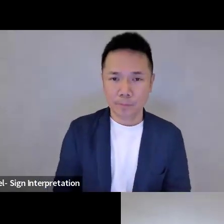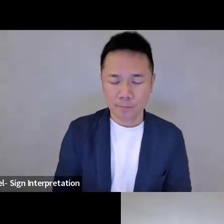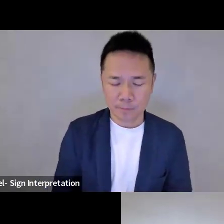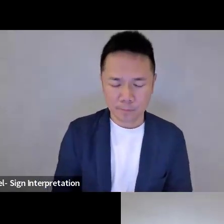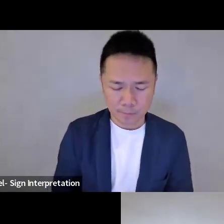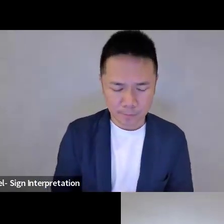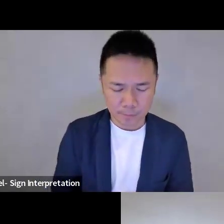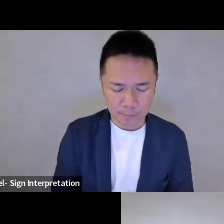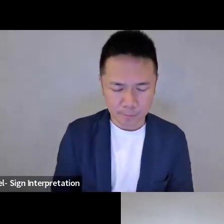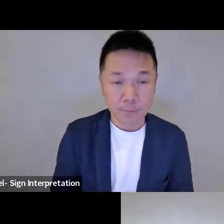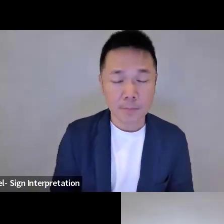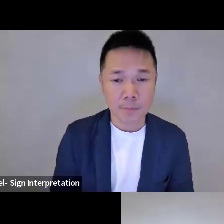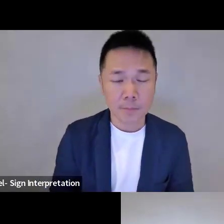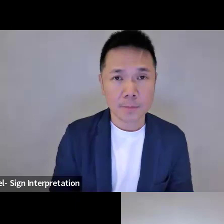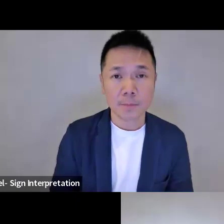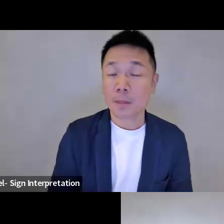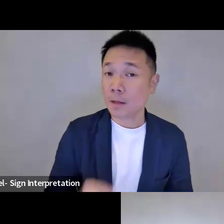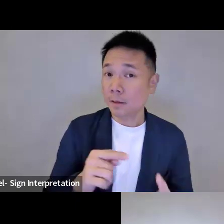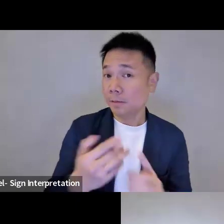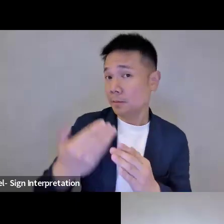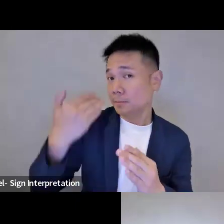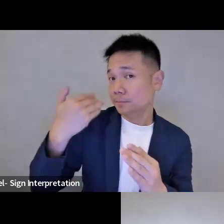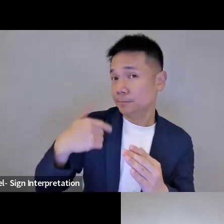是关于这个人权的，